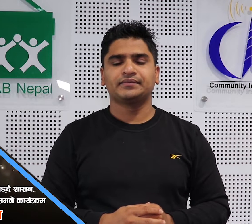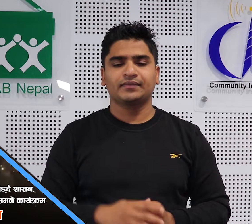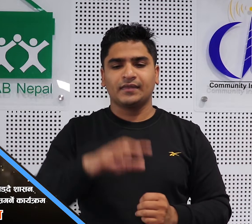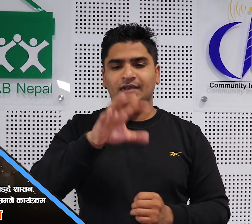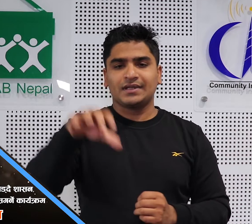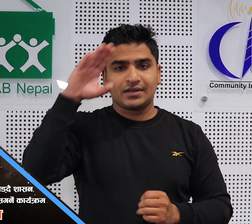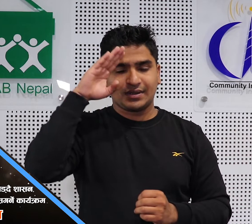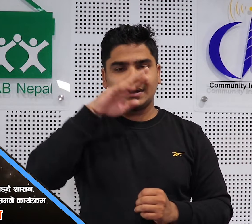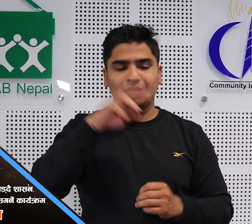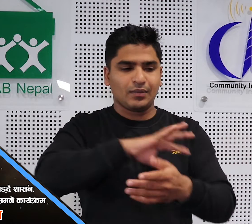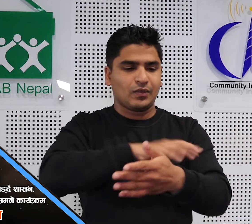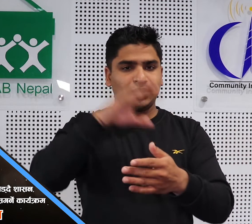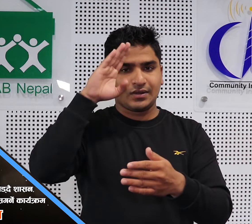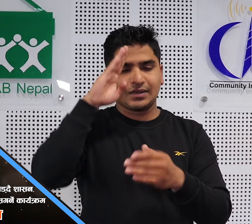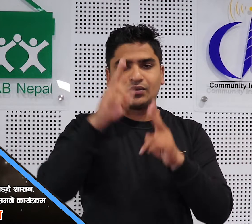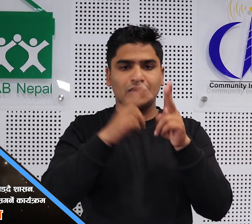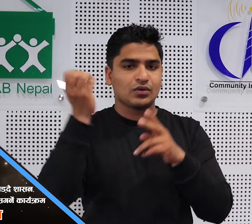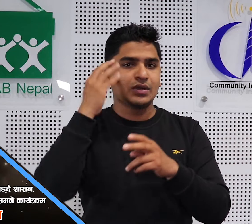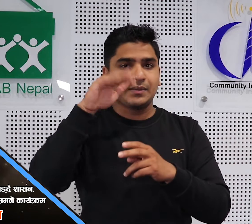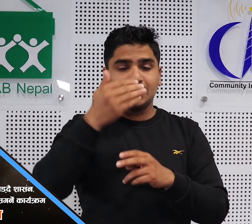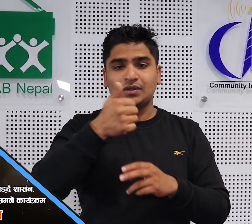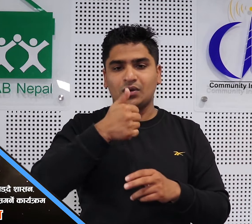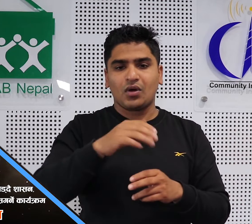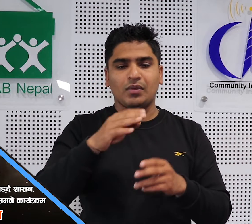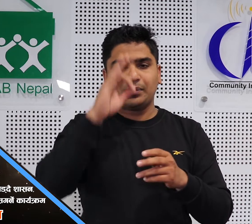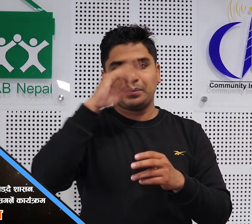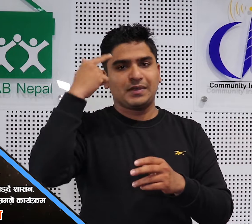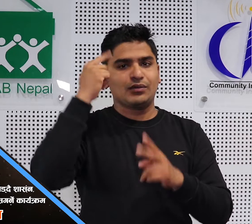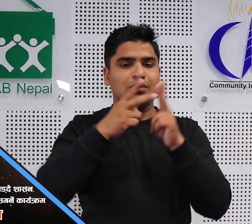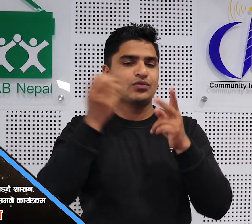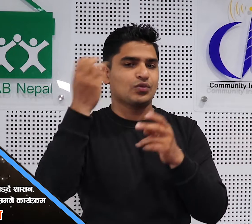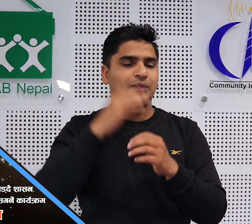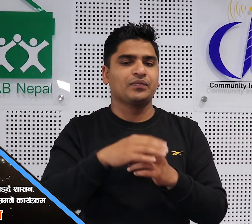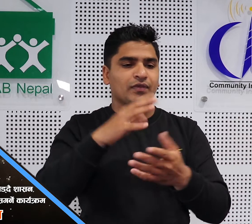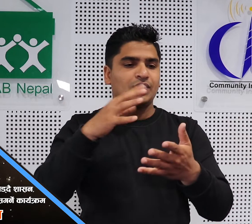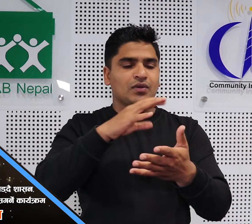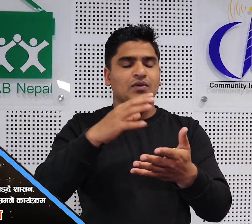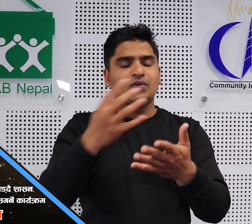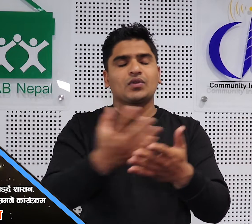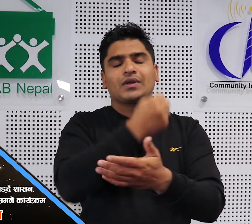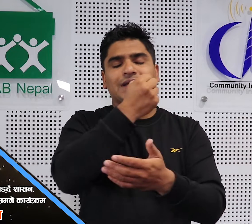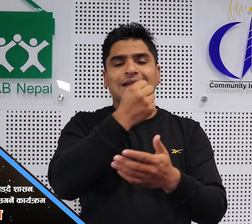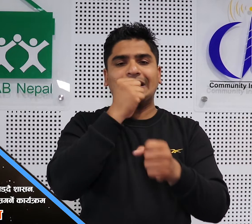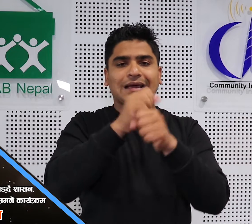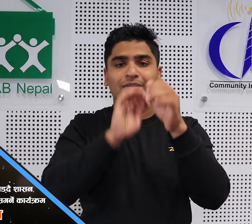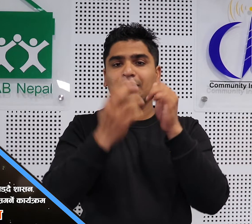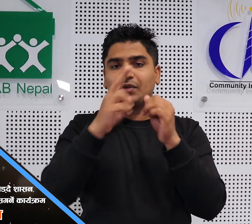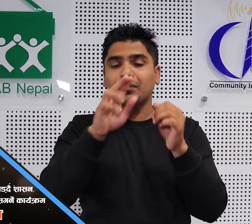स्थानीय सरकार र प्रदेश सरकारको कुरा सुनेपछि अब विज्ञको कुरा सुनौ। संघीयता कार्यान्वयन भएको 5 वर्षसम्म पनि तीन तह